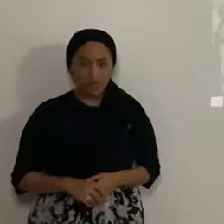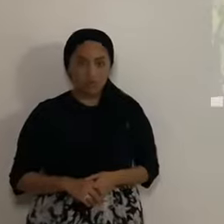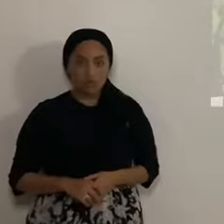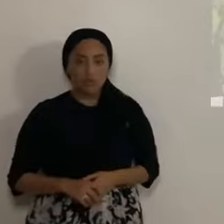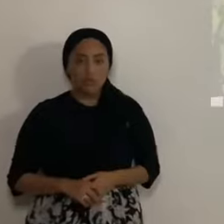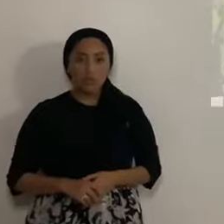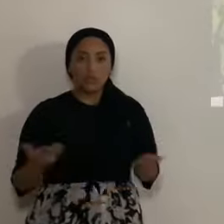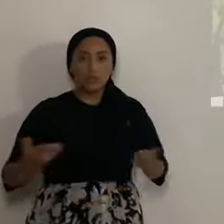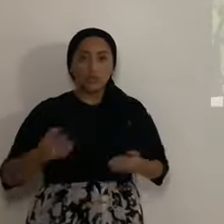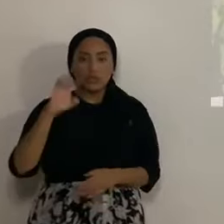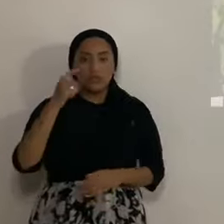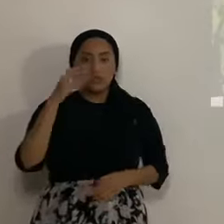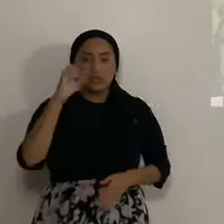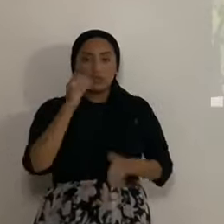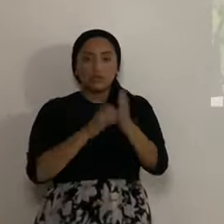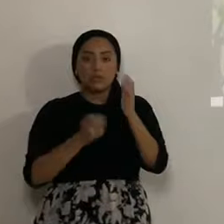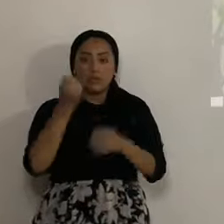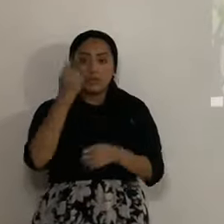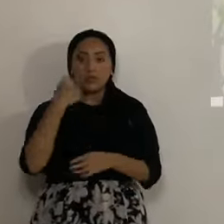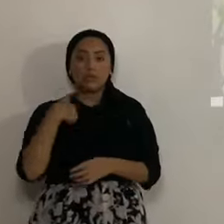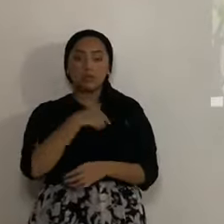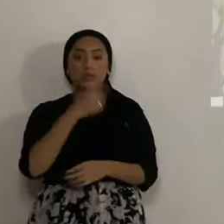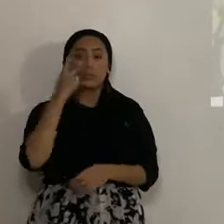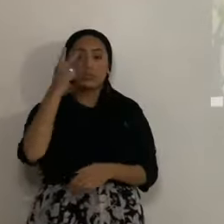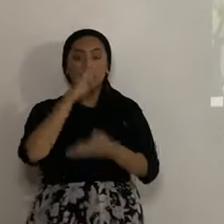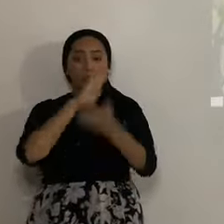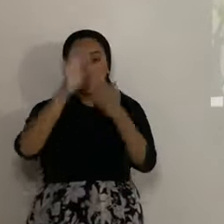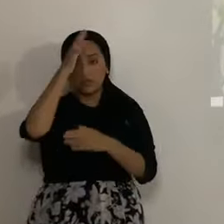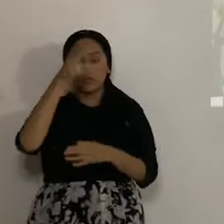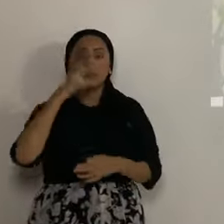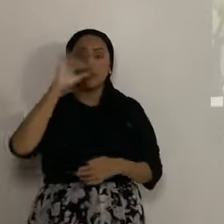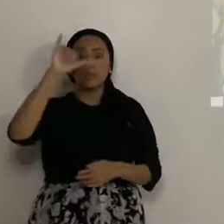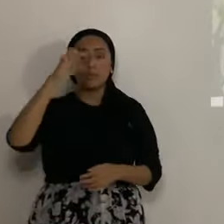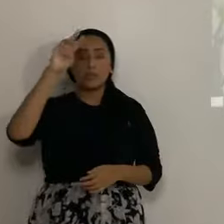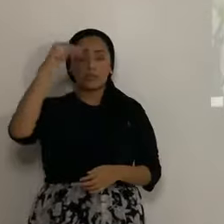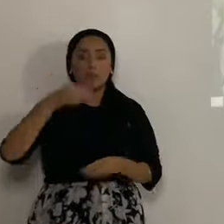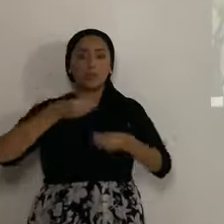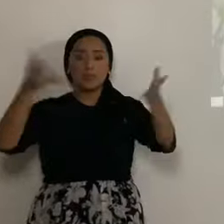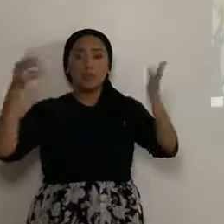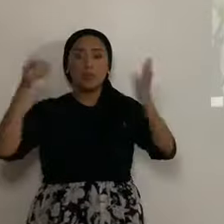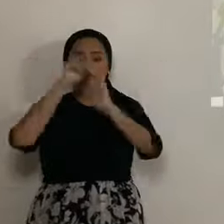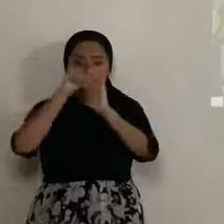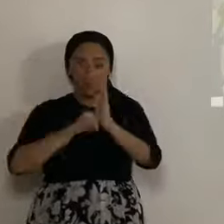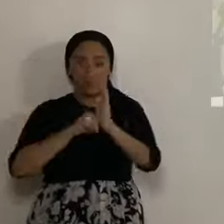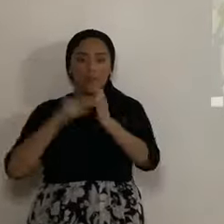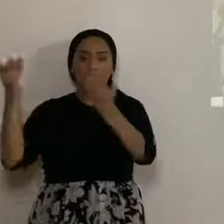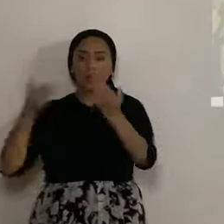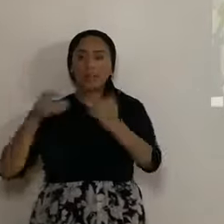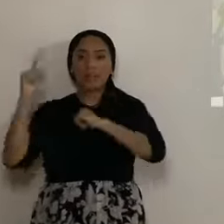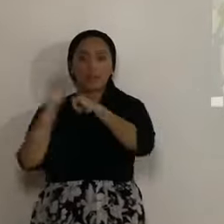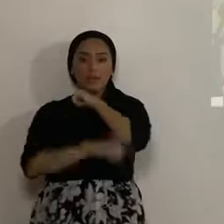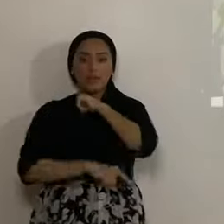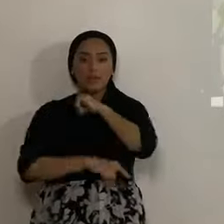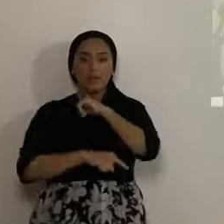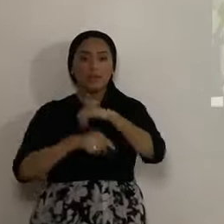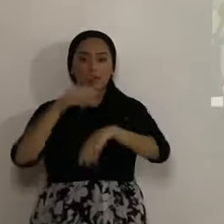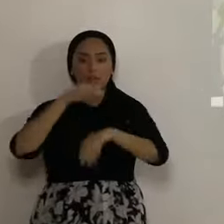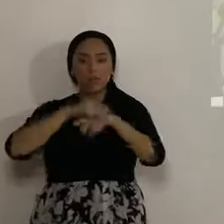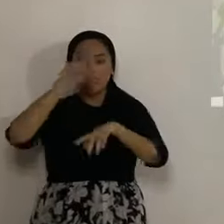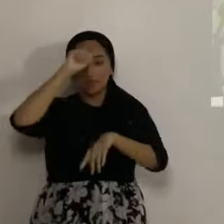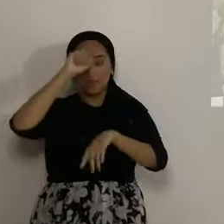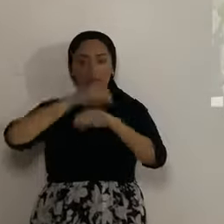aquí en Éxodo 11, vemos, el Eterno dice, Yahweh dijo a Moisés, una placa tratable, aún sobre el Faraón y